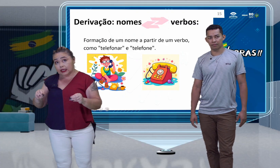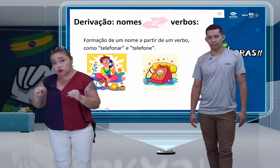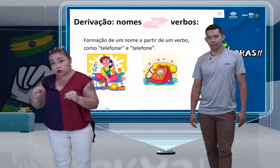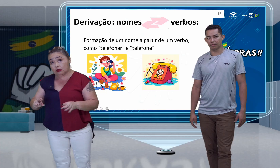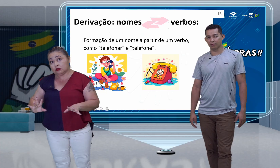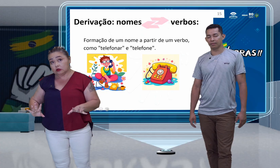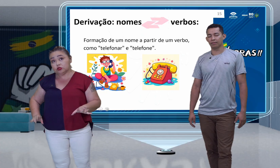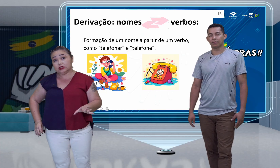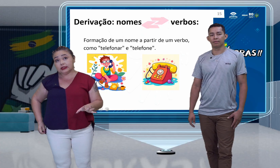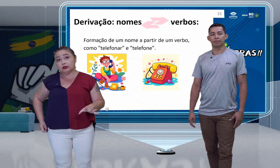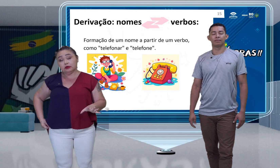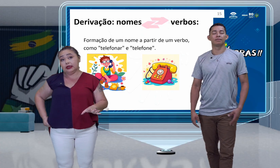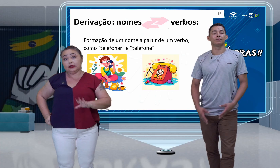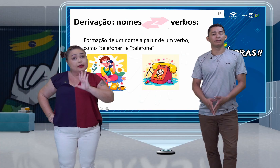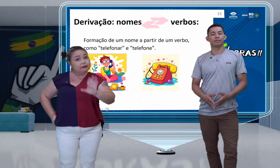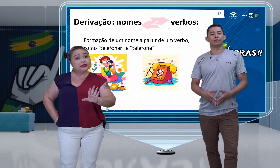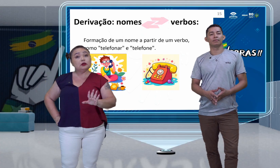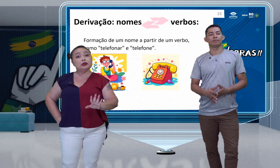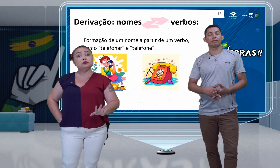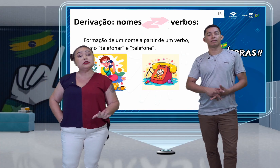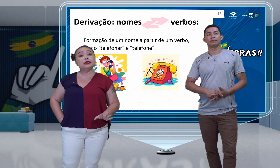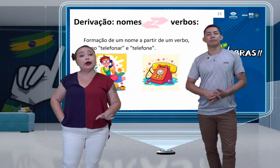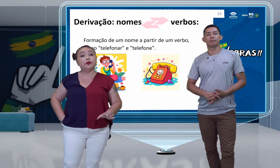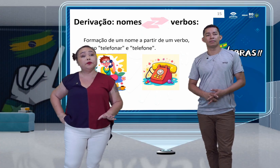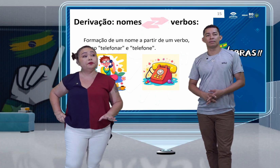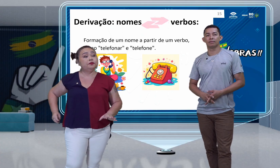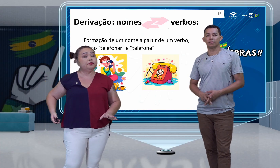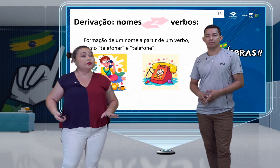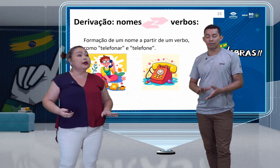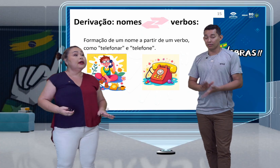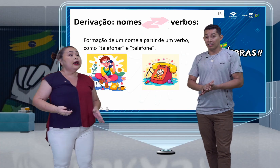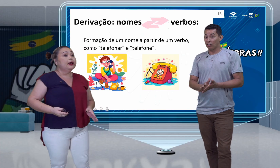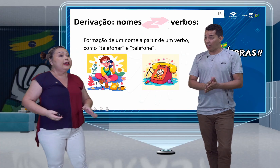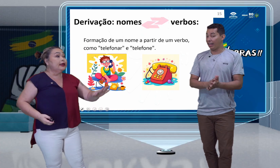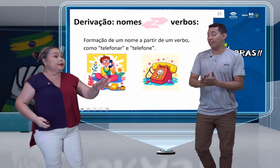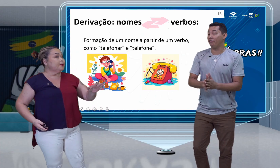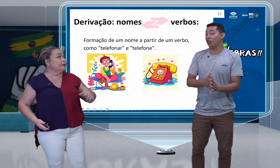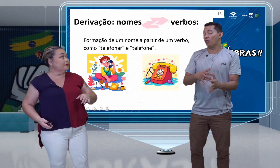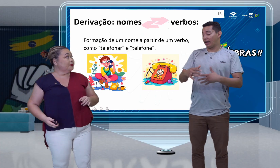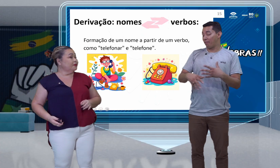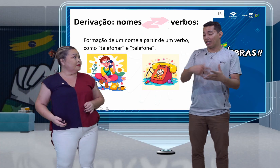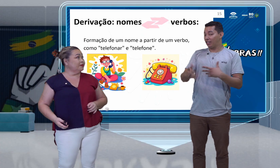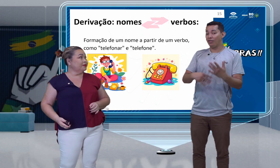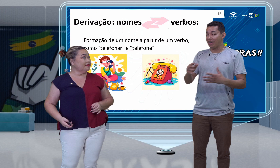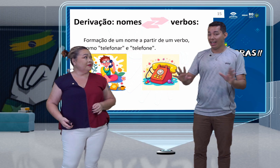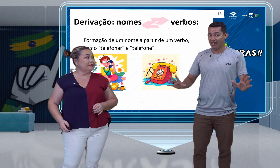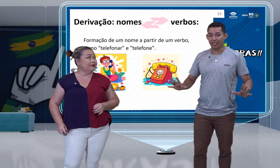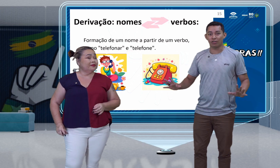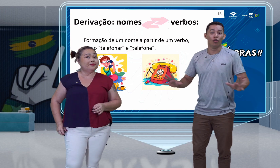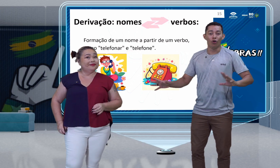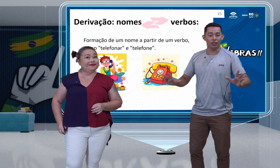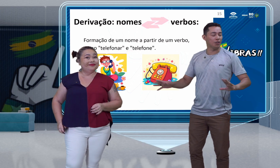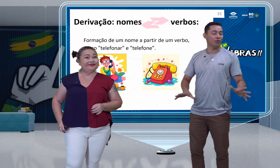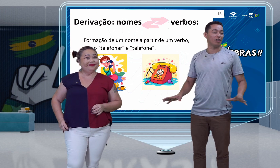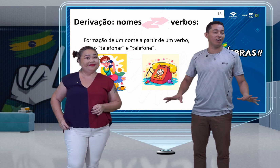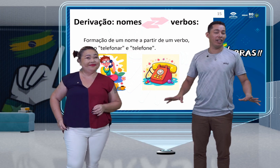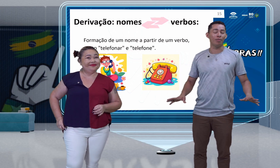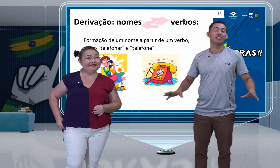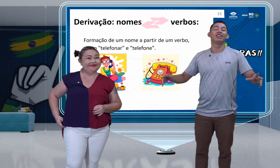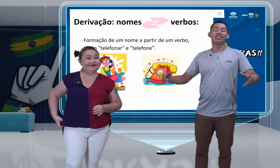contexto do qual estou utilizando ele. Mas é o mesmo sinal. Olha aí, tá vendo como a gramática não é lá essas coisas de ficção, né, Libras?